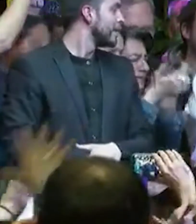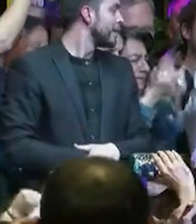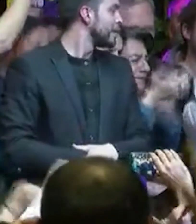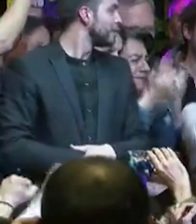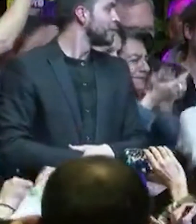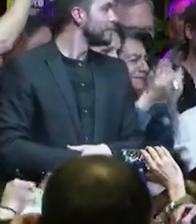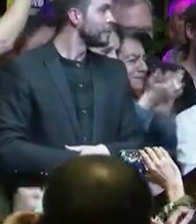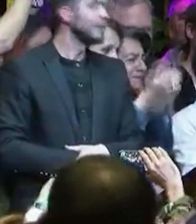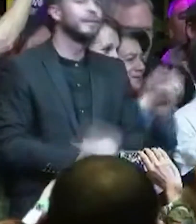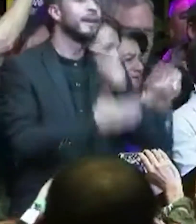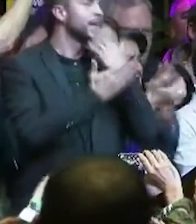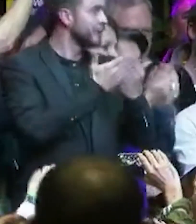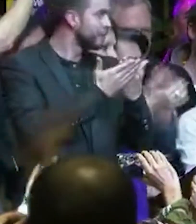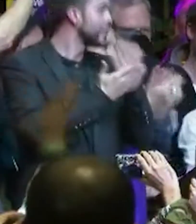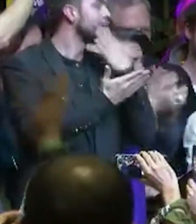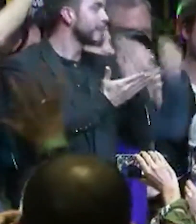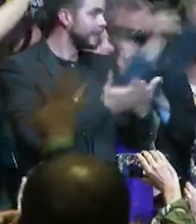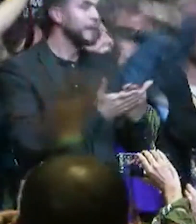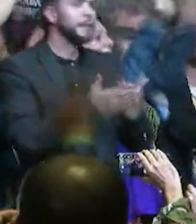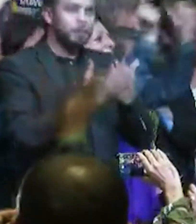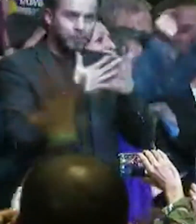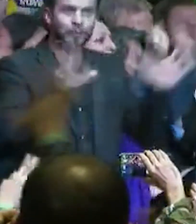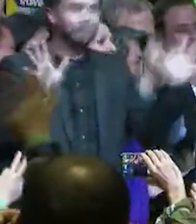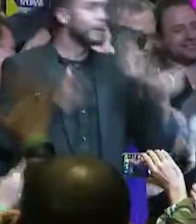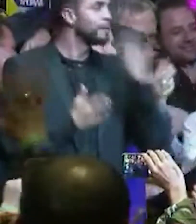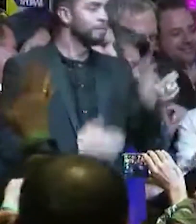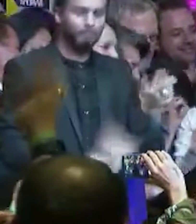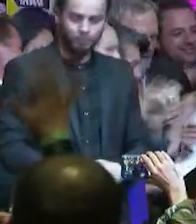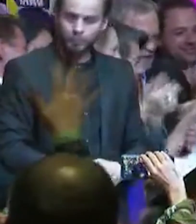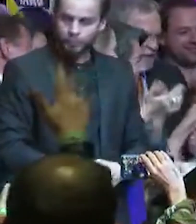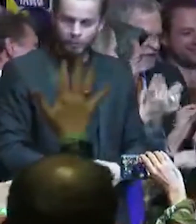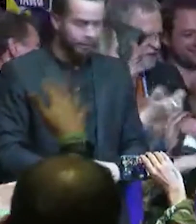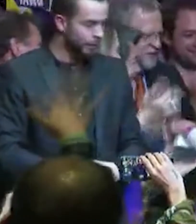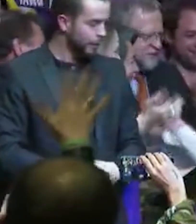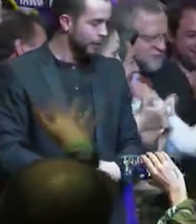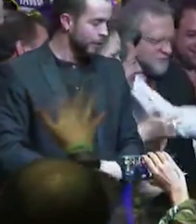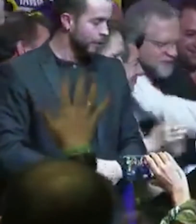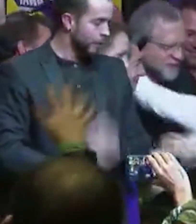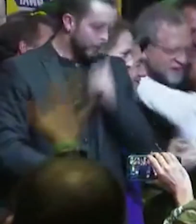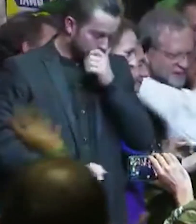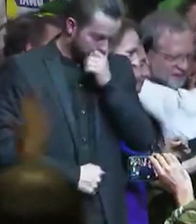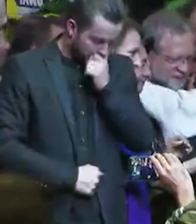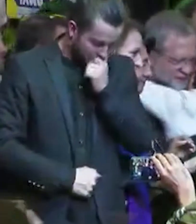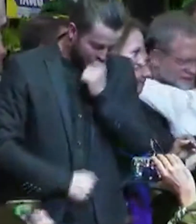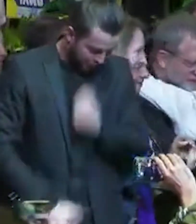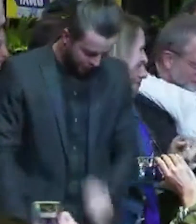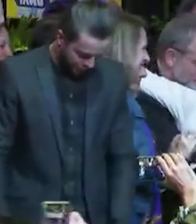¡Gracias a todas! ¡Gracias! ¡Muchas gracias! ¡Muchas gracias!